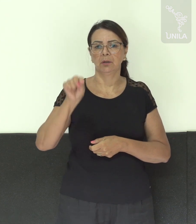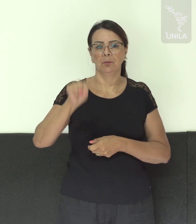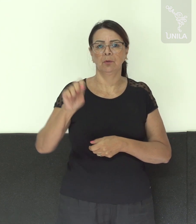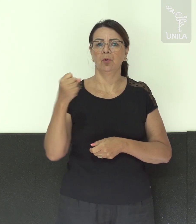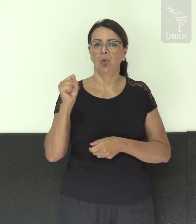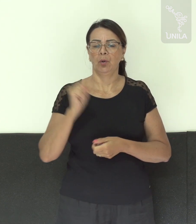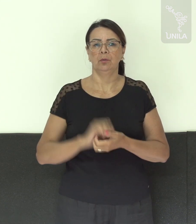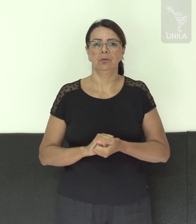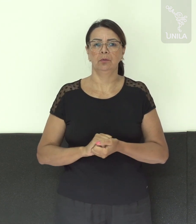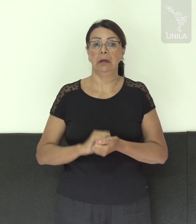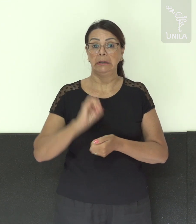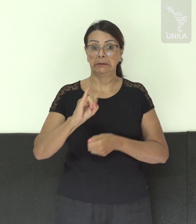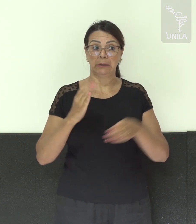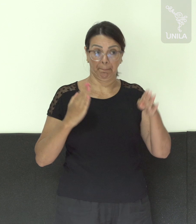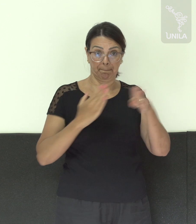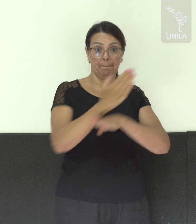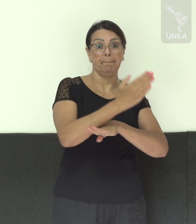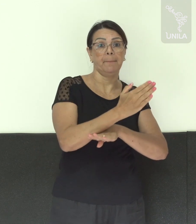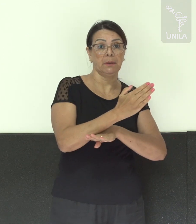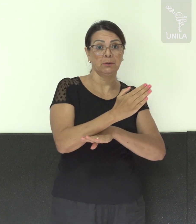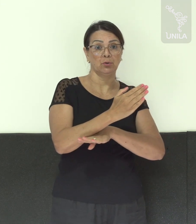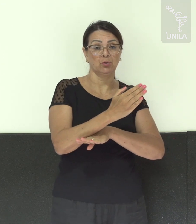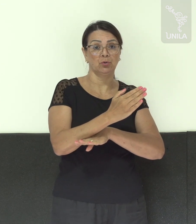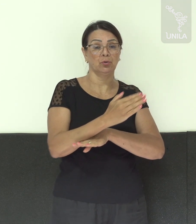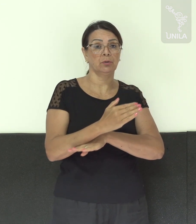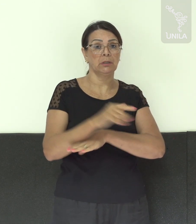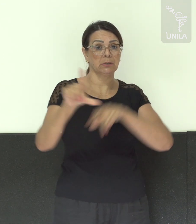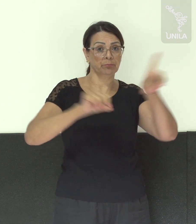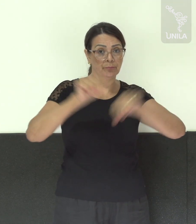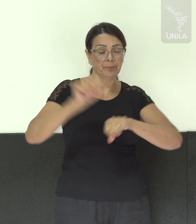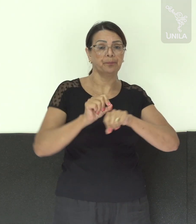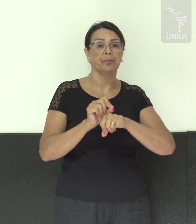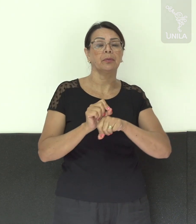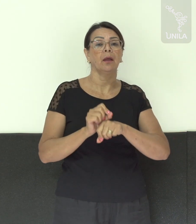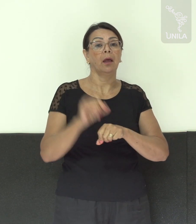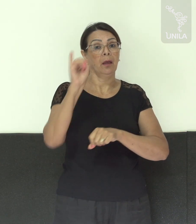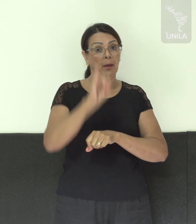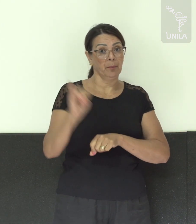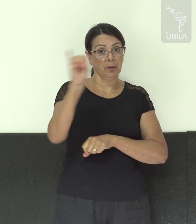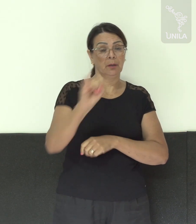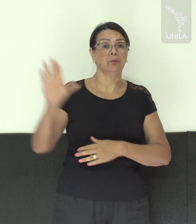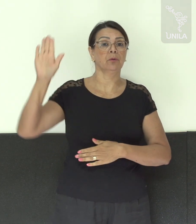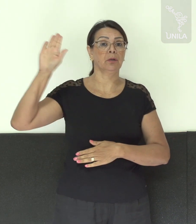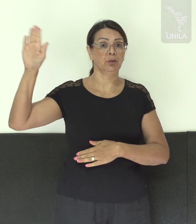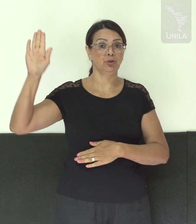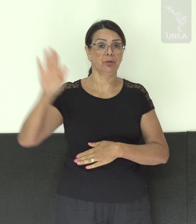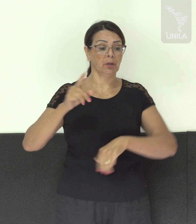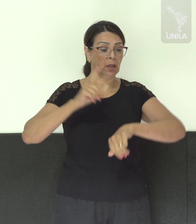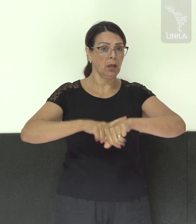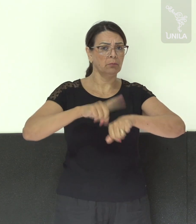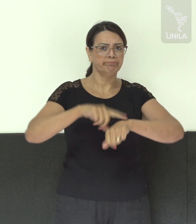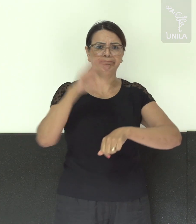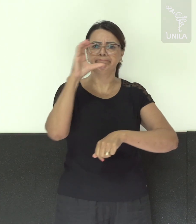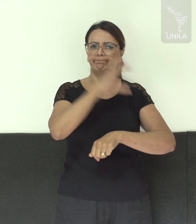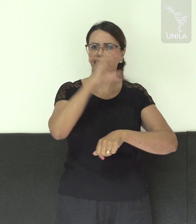9.15.8. Em caso de aprovação no presente processo seletivo, recomenda-se aos candidatos que,